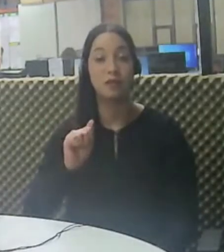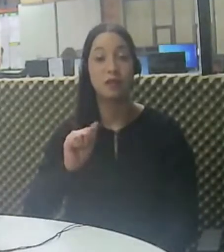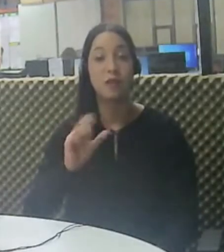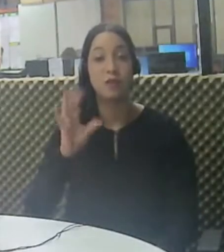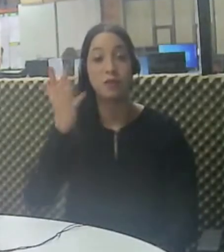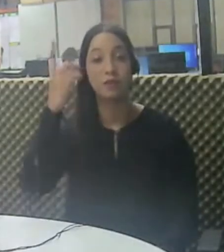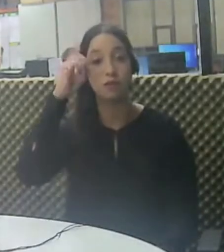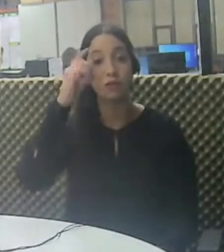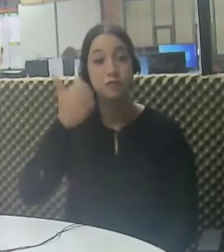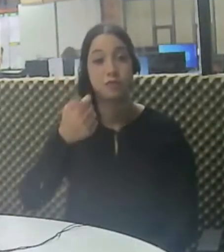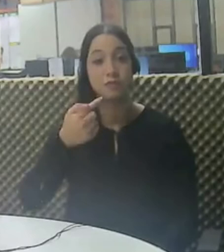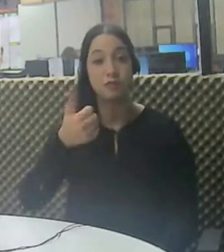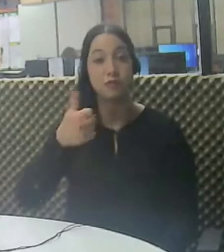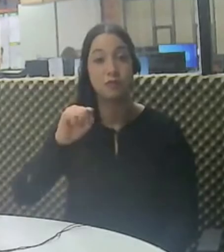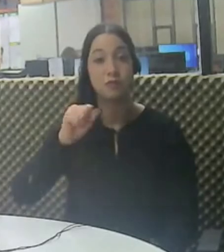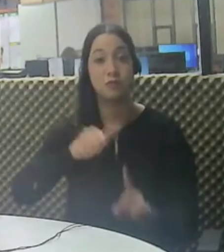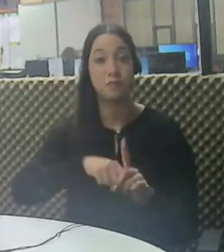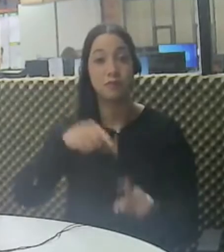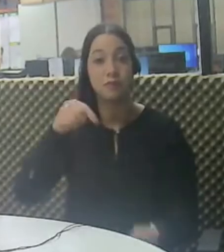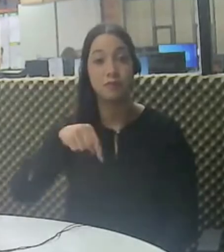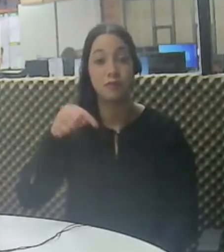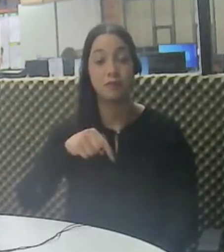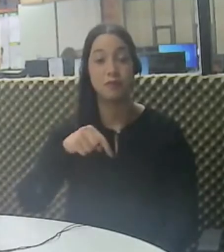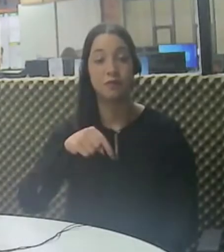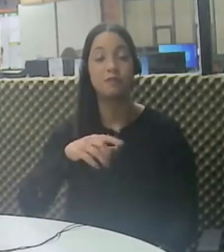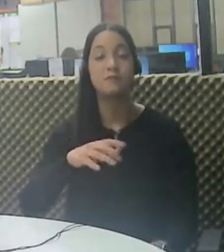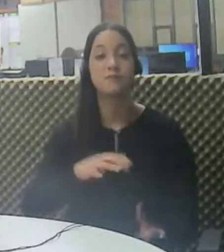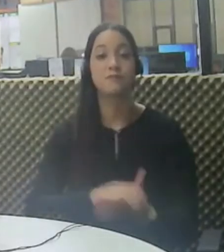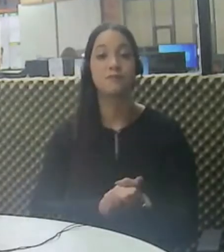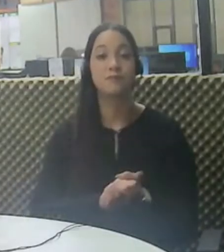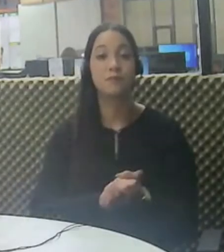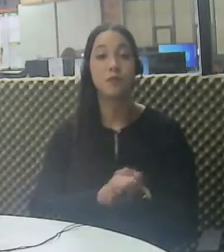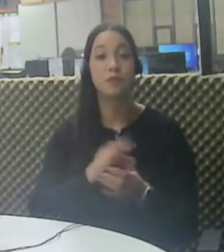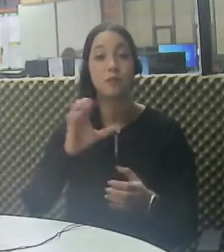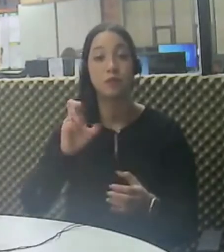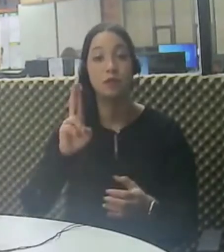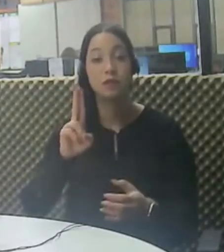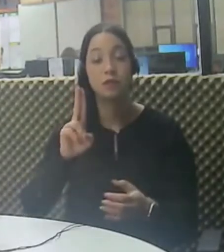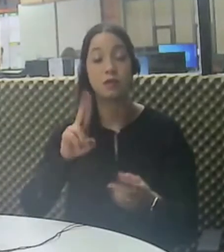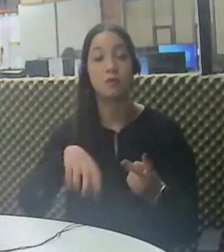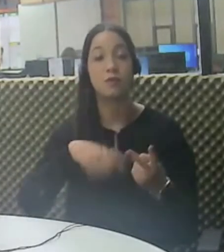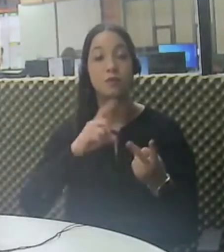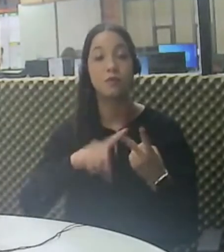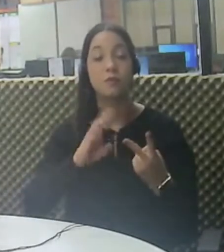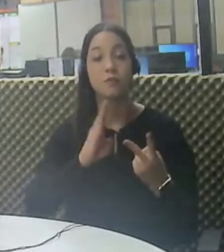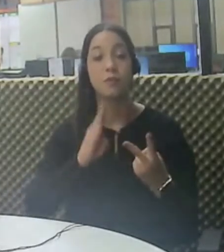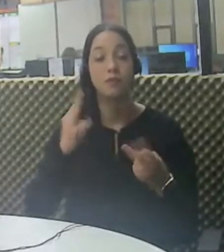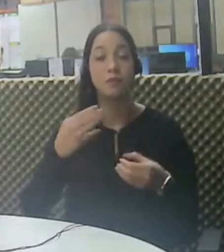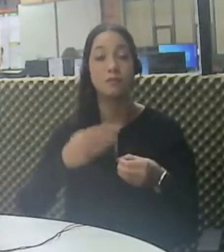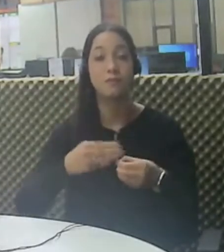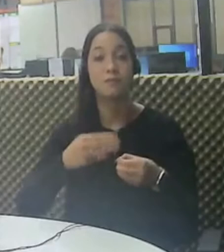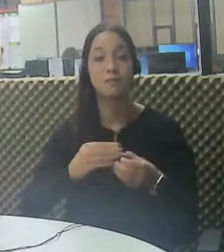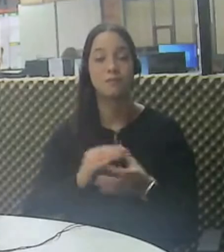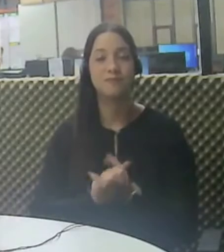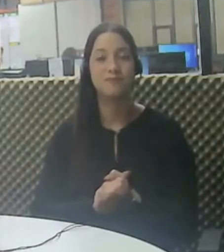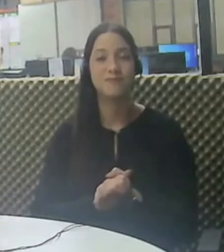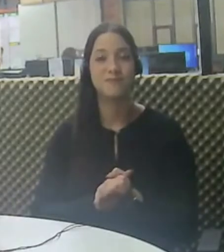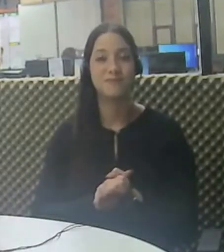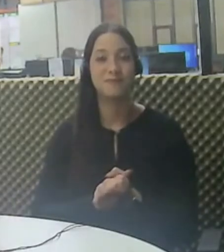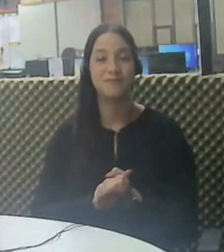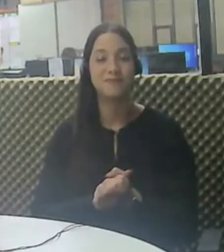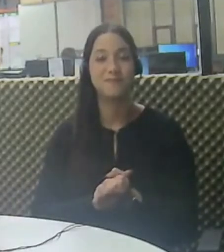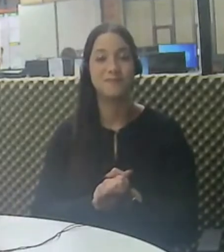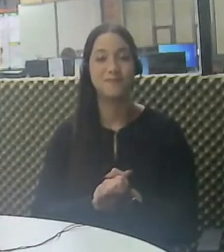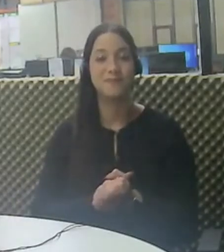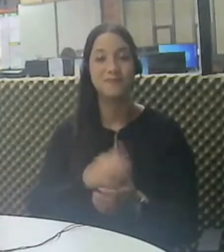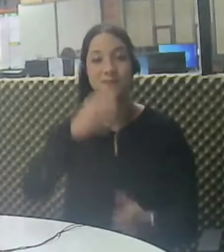dias 17 e 18 deste mês, respectivamente, no CEL Pai Negro e na Biblioteca Municipal.